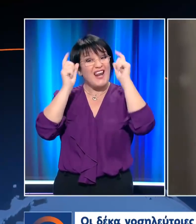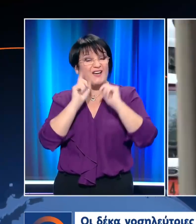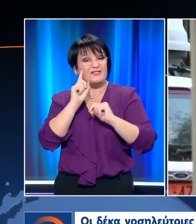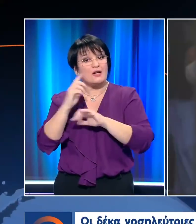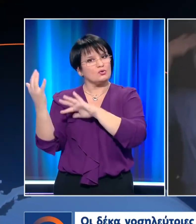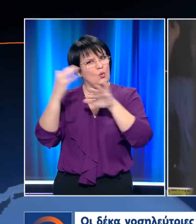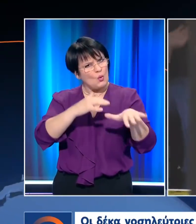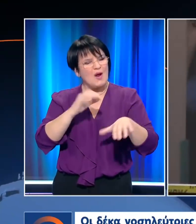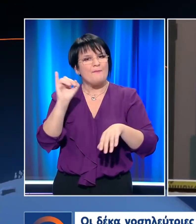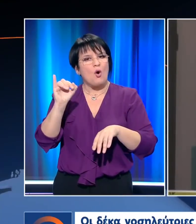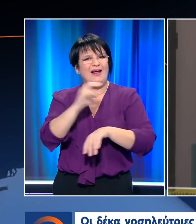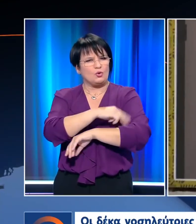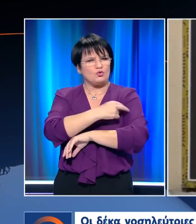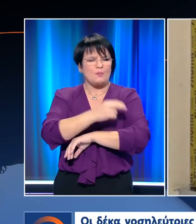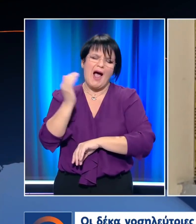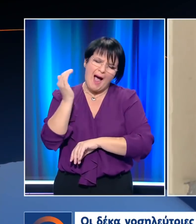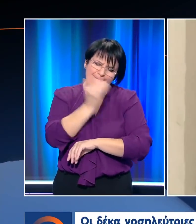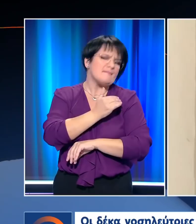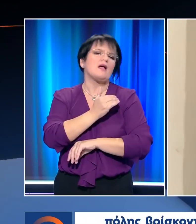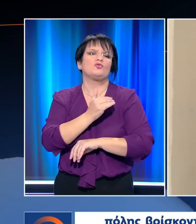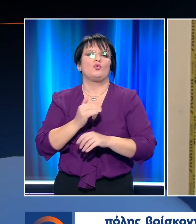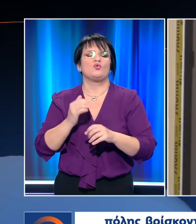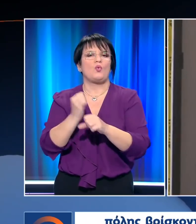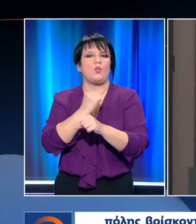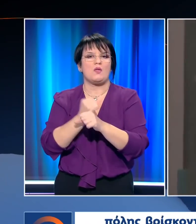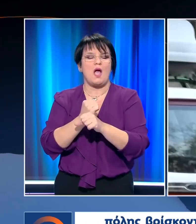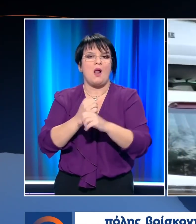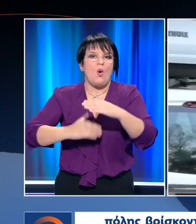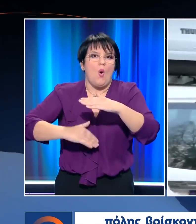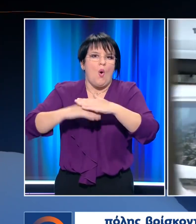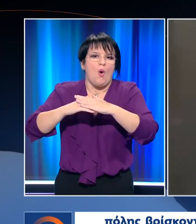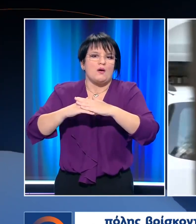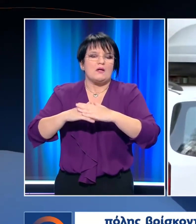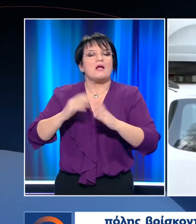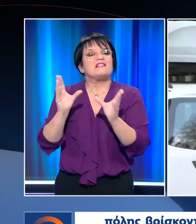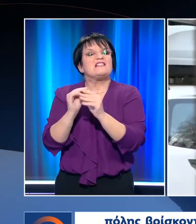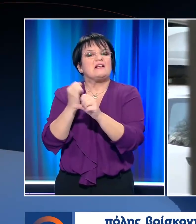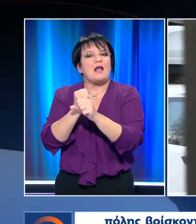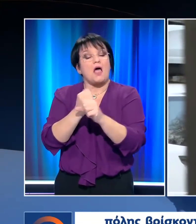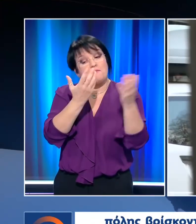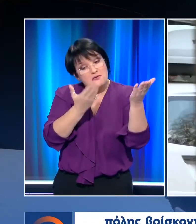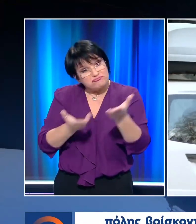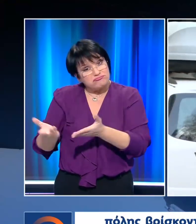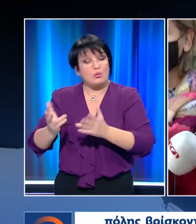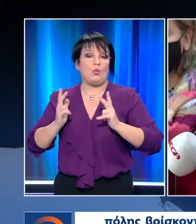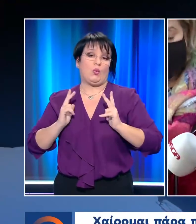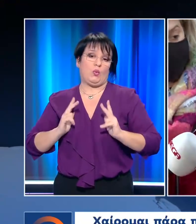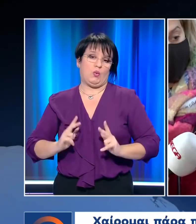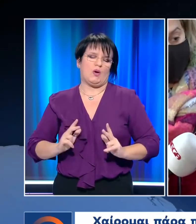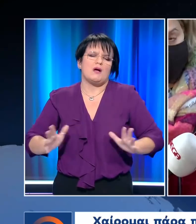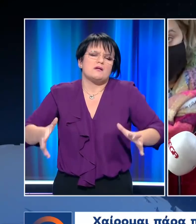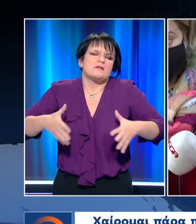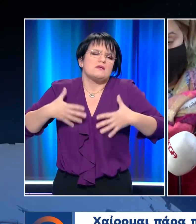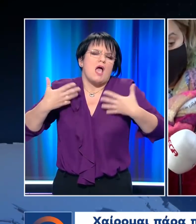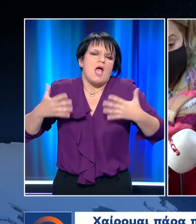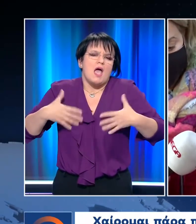στη Θεσσαλονίκη και αμέσως πιάνουν δουλειά, αφού τα νοσοκομεία της πόλης βρίσκονται στα όρια τους και οι συνάδελφοί τους τις υποδέχονται με ανακούφιση. Χαίρομαι πάρα